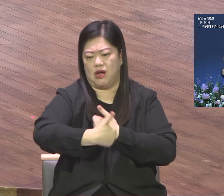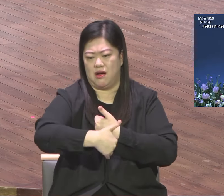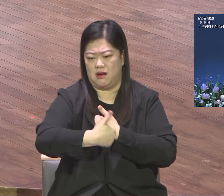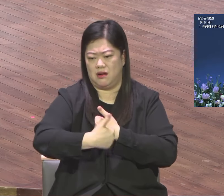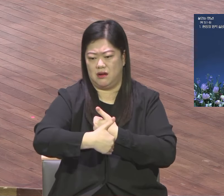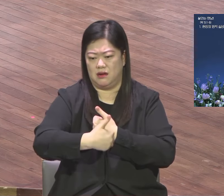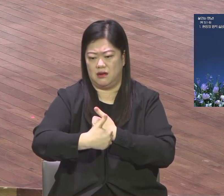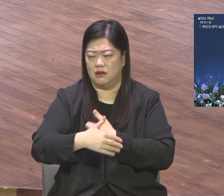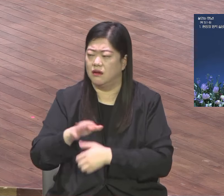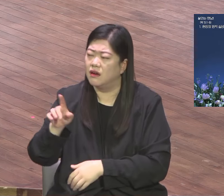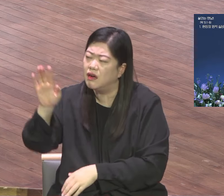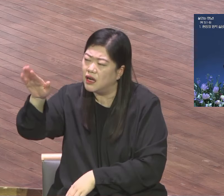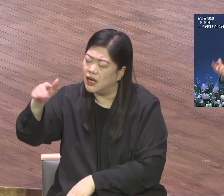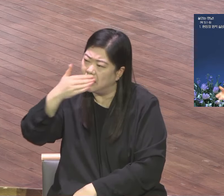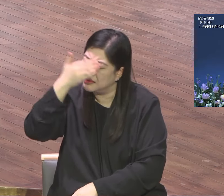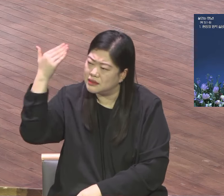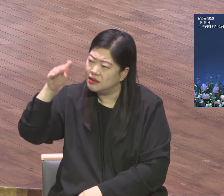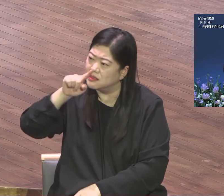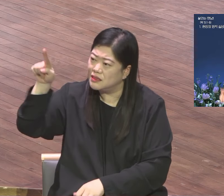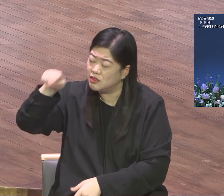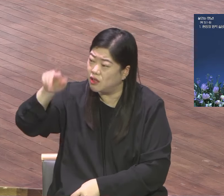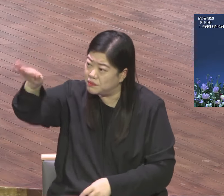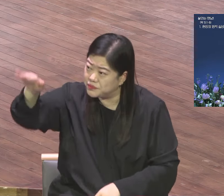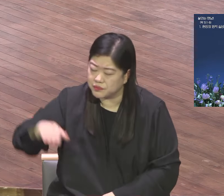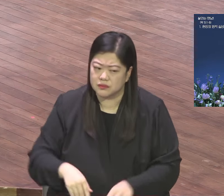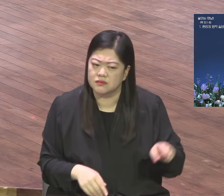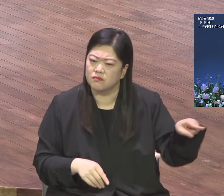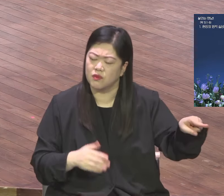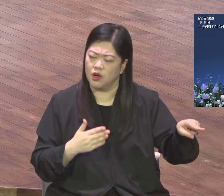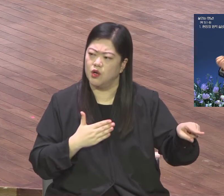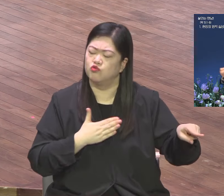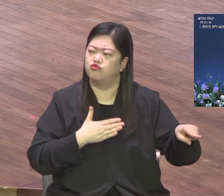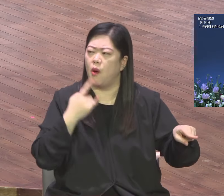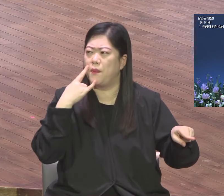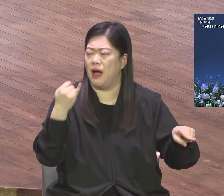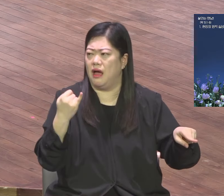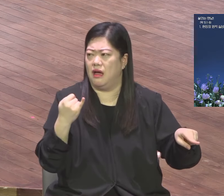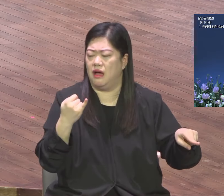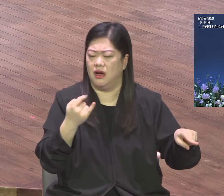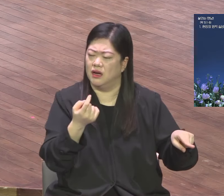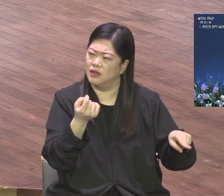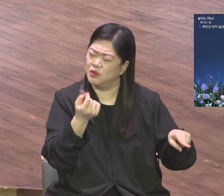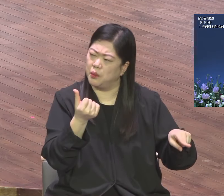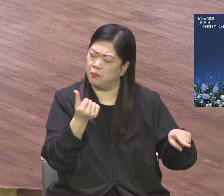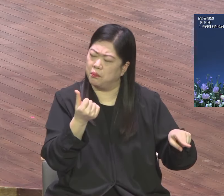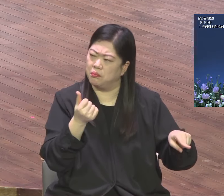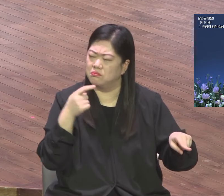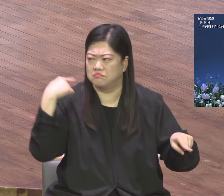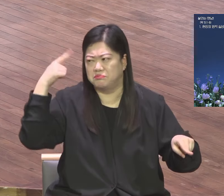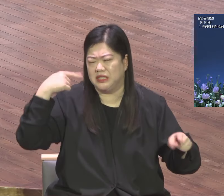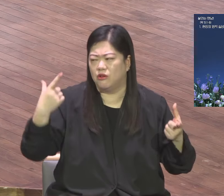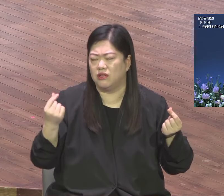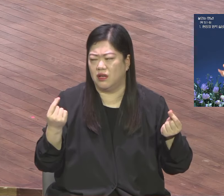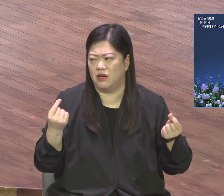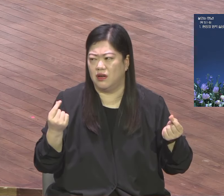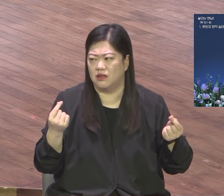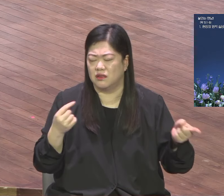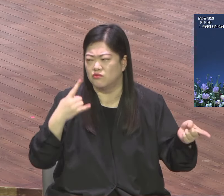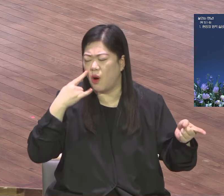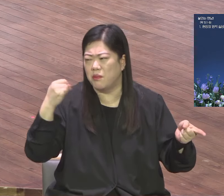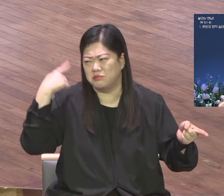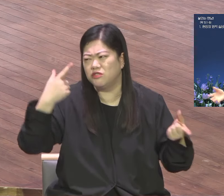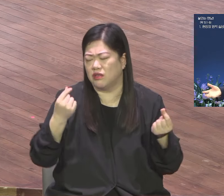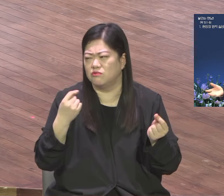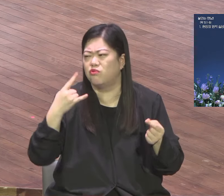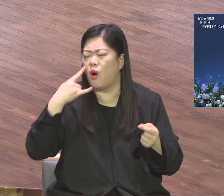웬 아이가 왔어요. 지금 우리 어머니가 미쳐있는데 좀 와주시냐고 뛰어온 게 교회인데 교회 막 찬송 소리 나니까 와달라는 거예요.